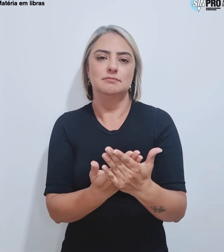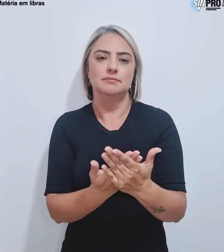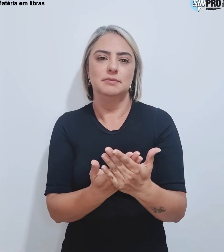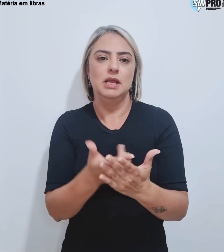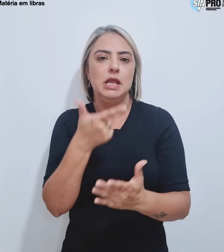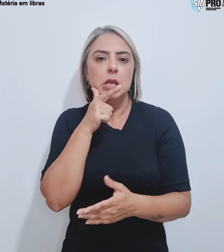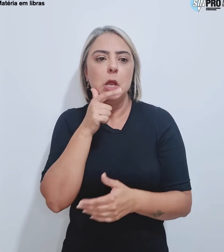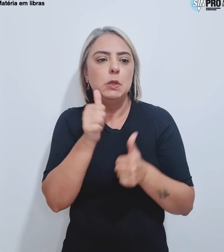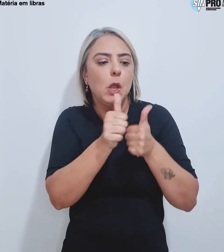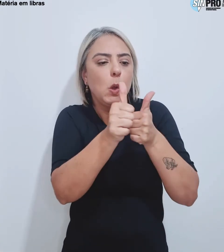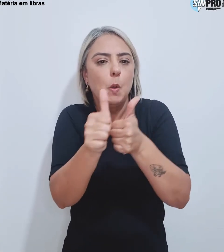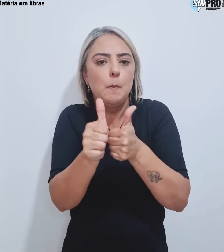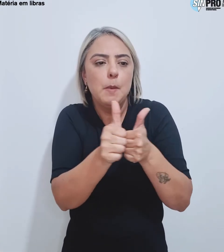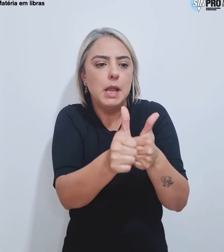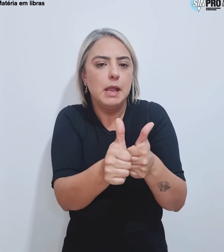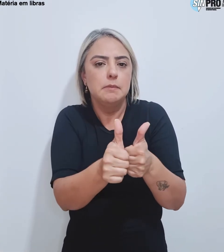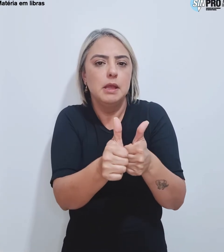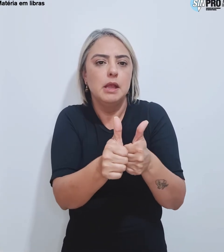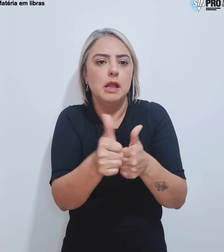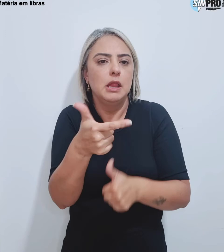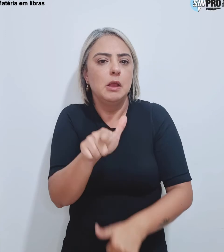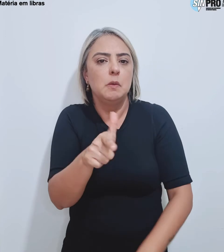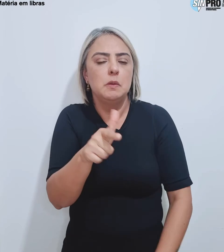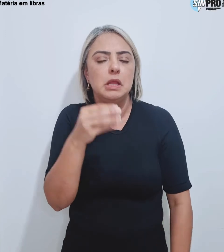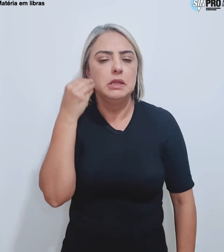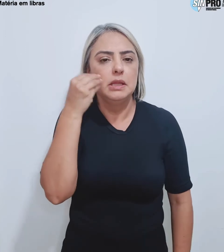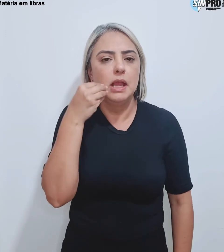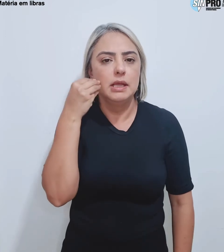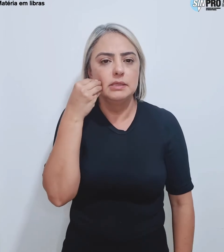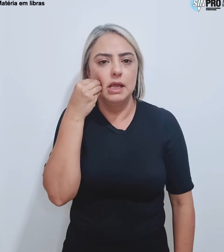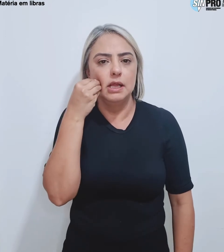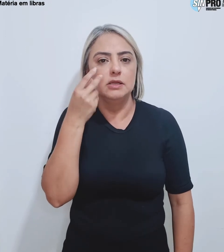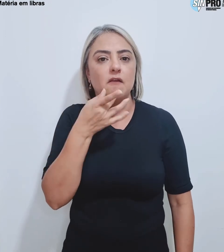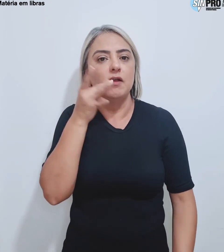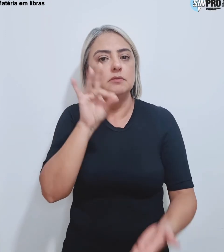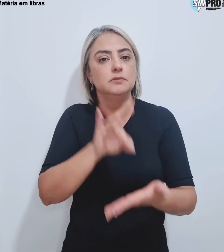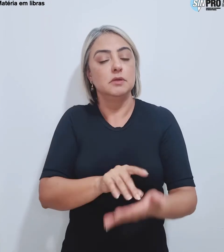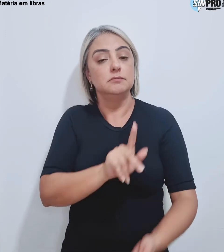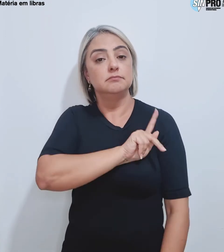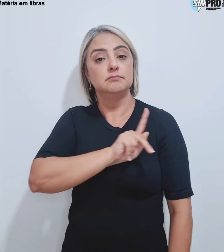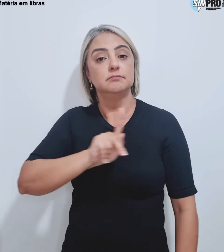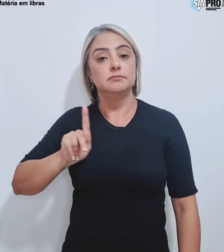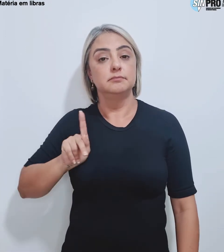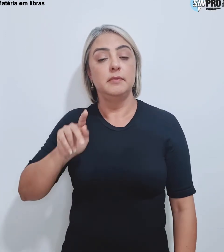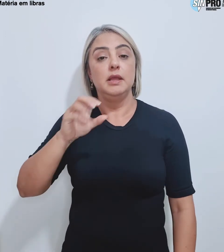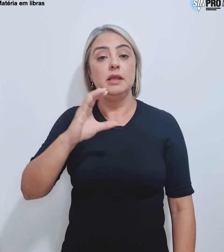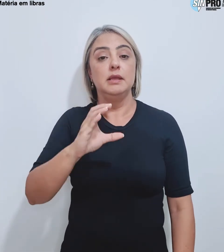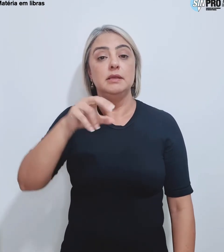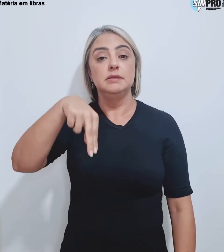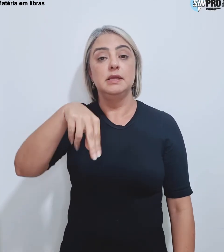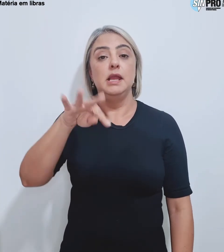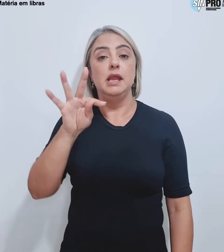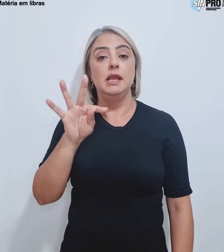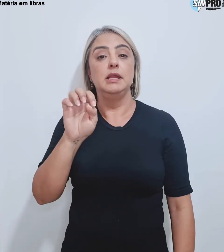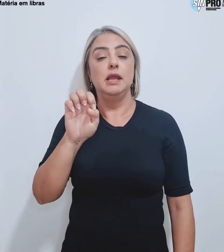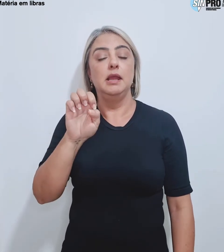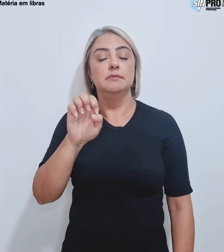Não há rastreamento, não há testagem, afirma o presidente da